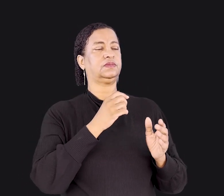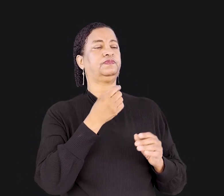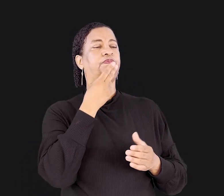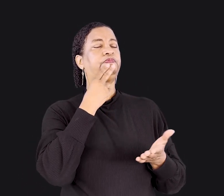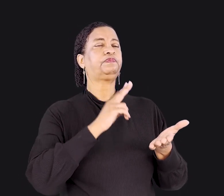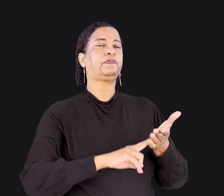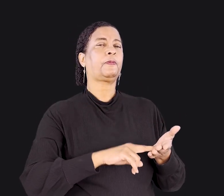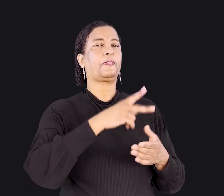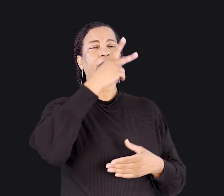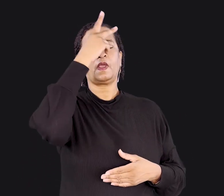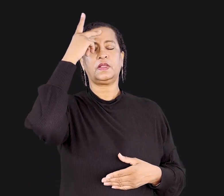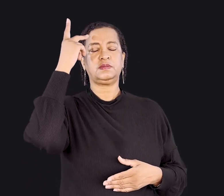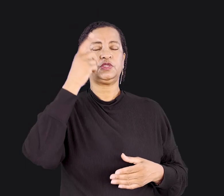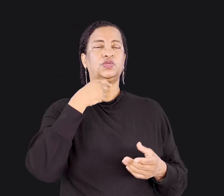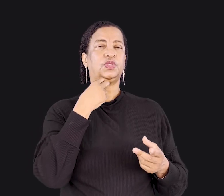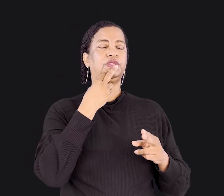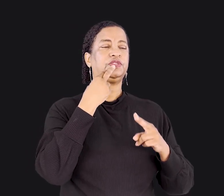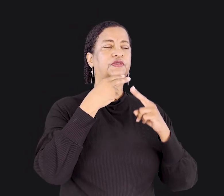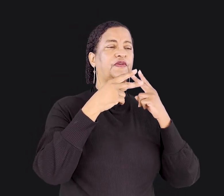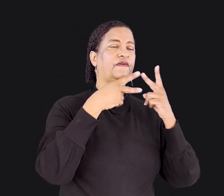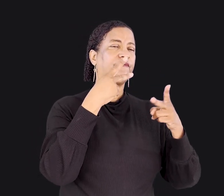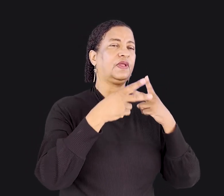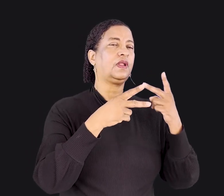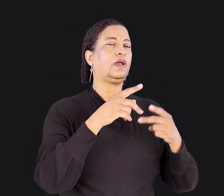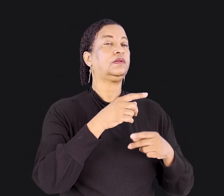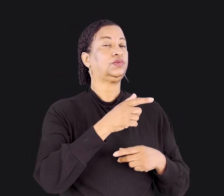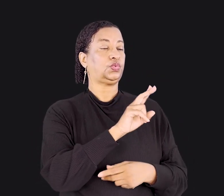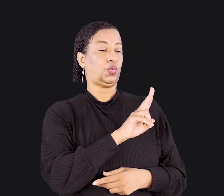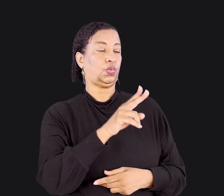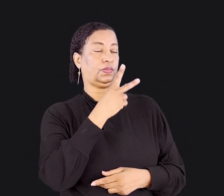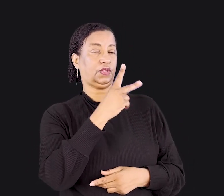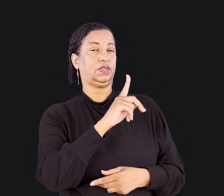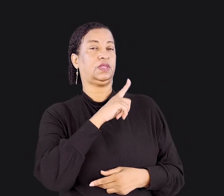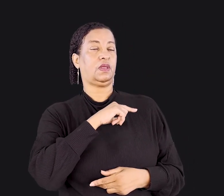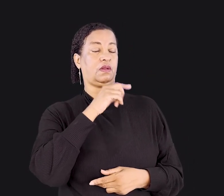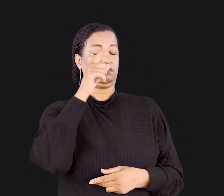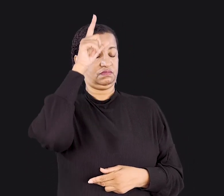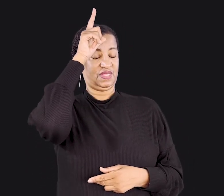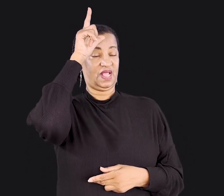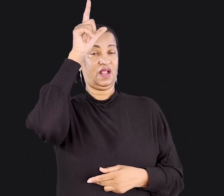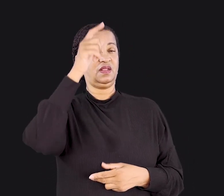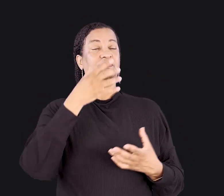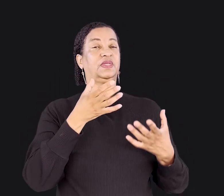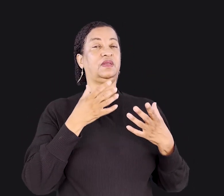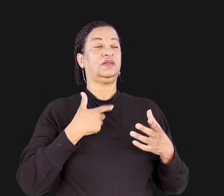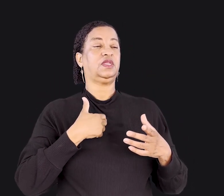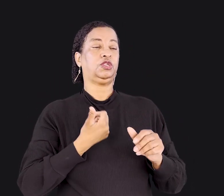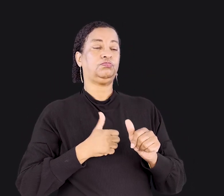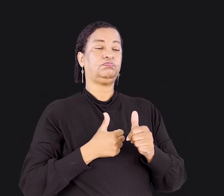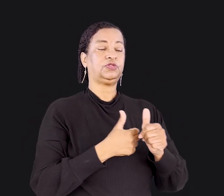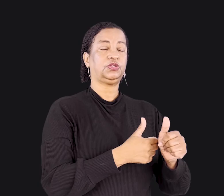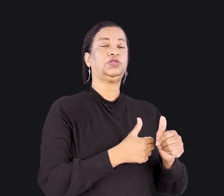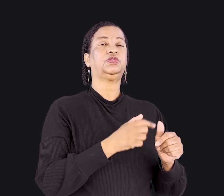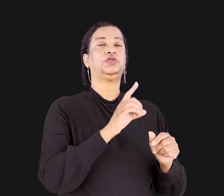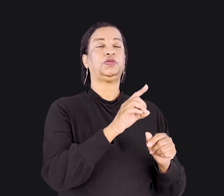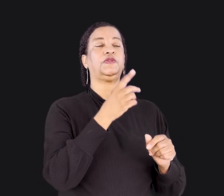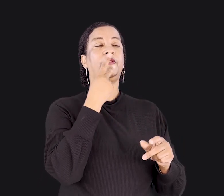se polarizaram ao redor do seu nome como líder, tentando dissuadi-los de serem seus seguidores para serem seguidores só de